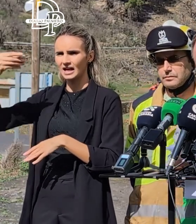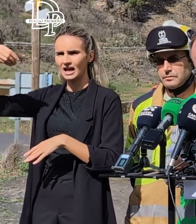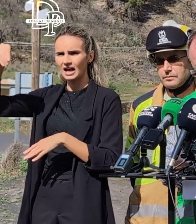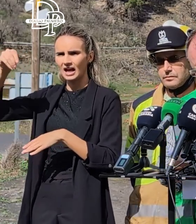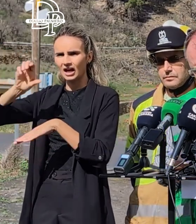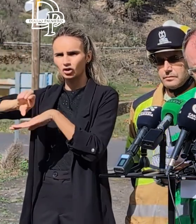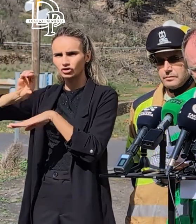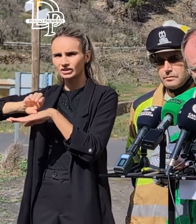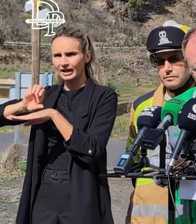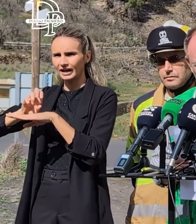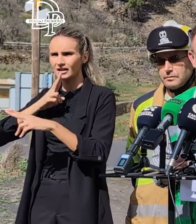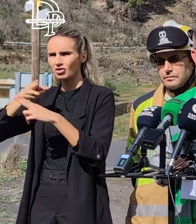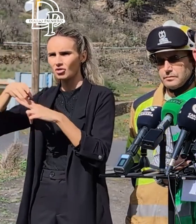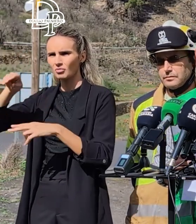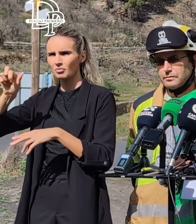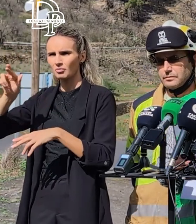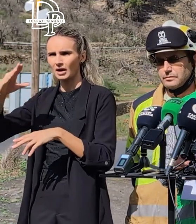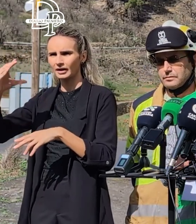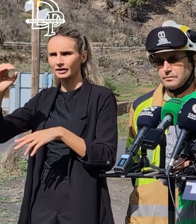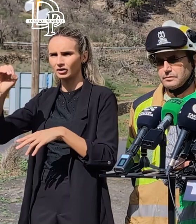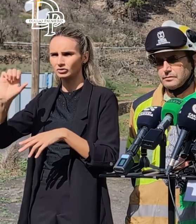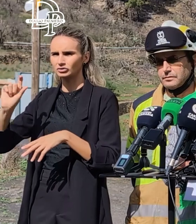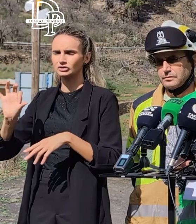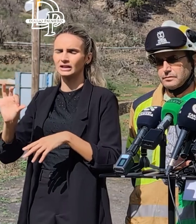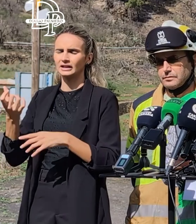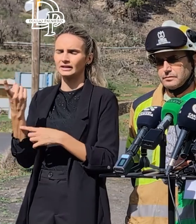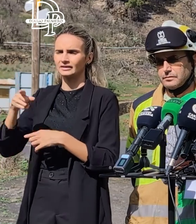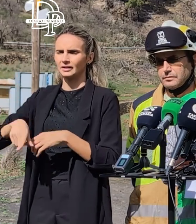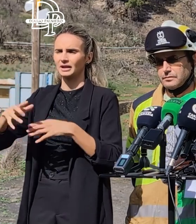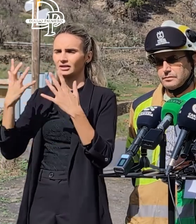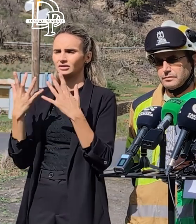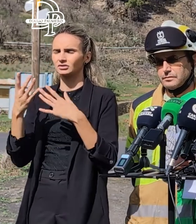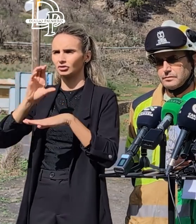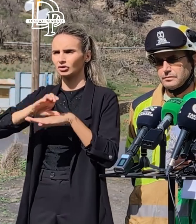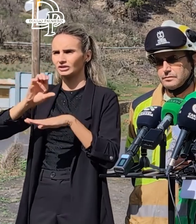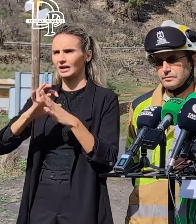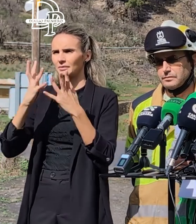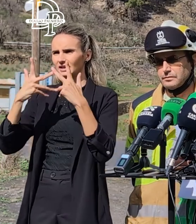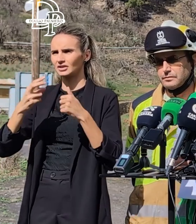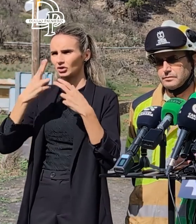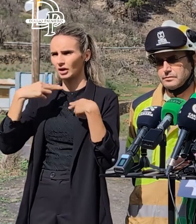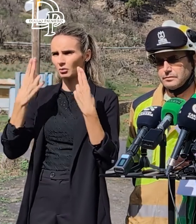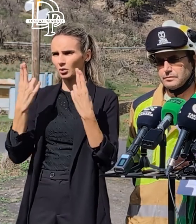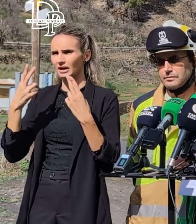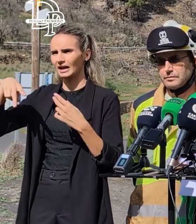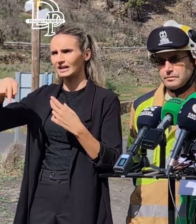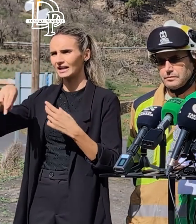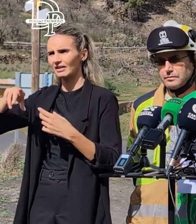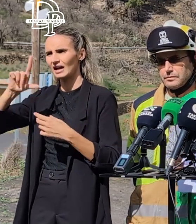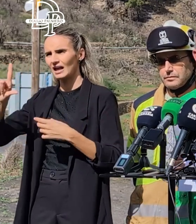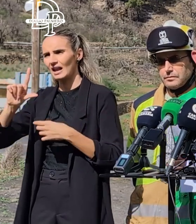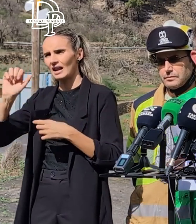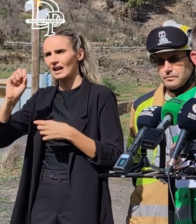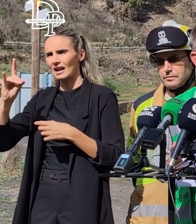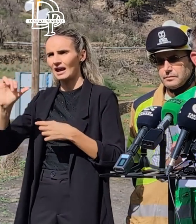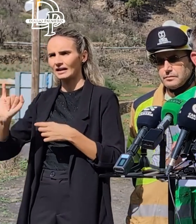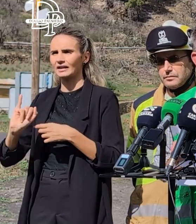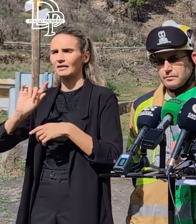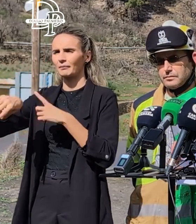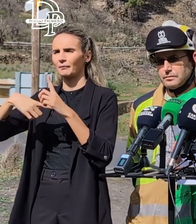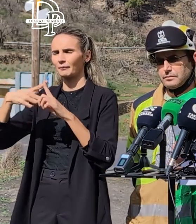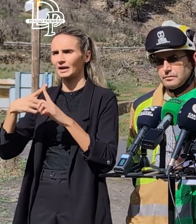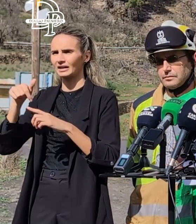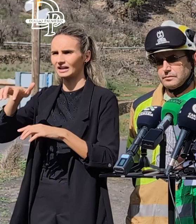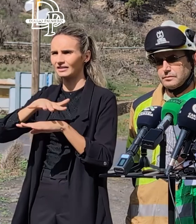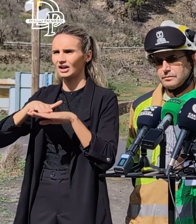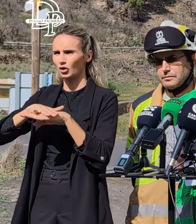Marcos Lorenzo, a la consejera de Administraciones Públicas, Nieves Lady Barreto, y al presidente del Gobierno de Canarias, Fernando Clavijo,